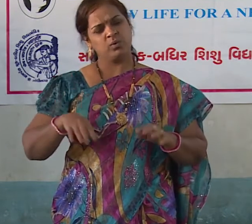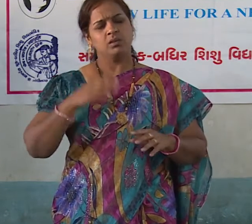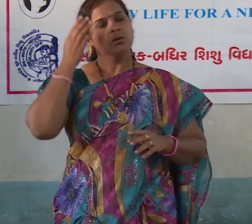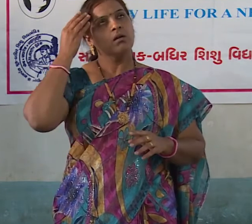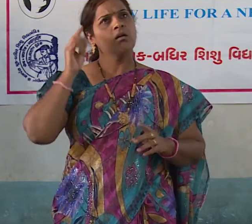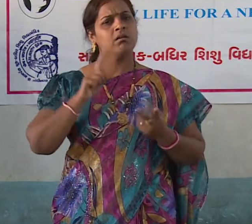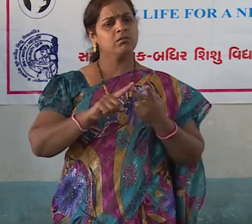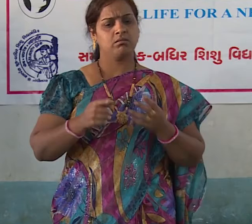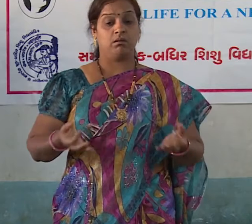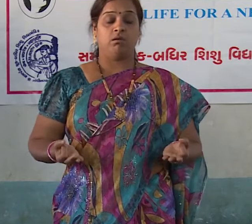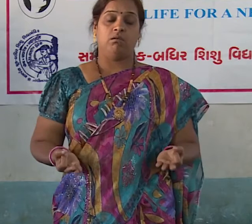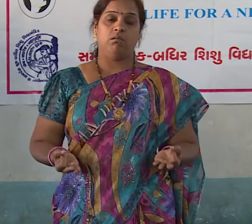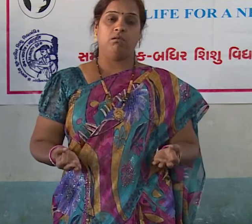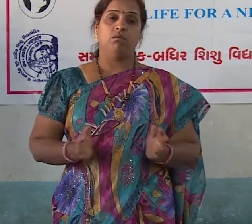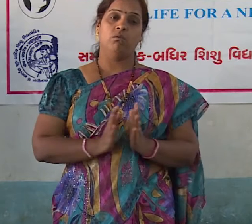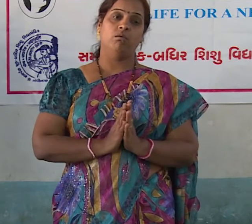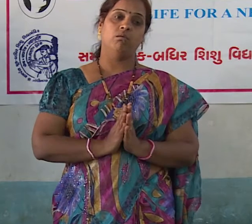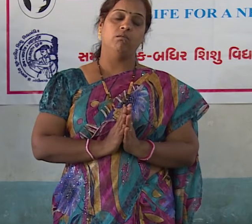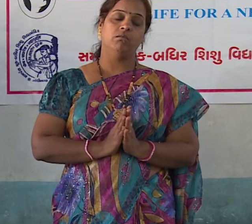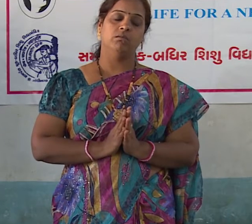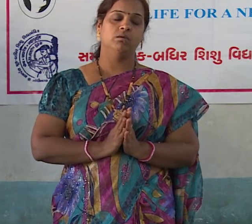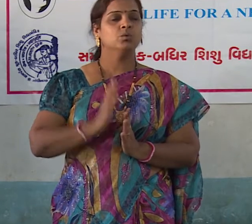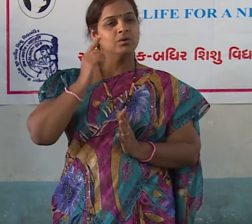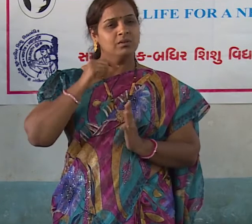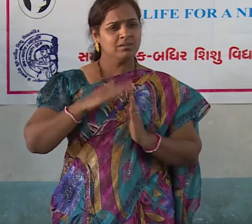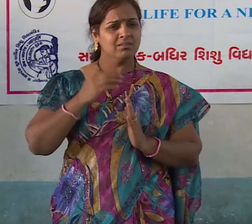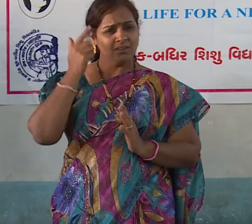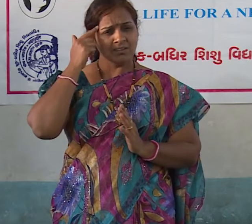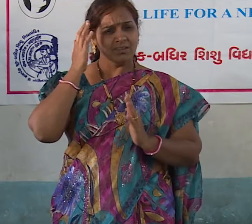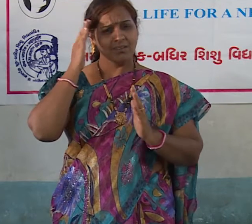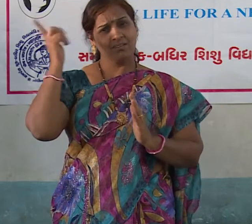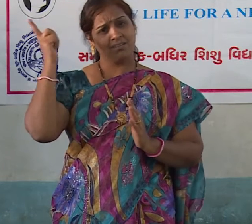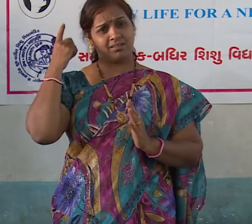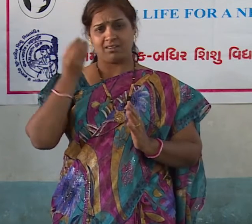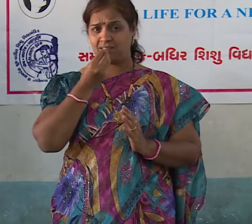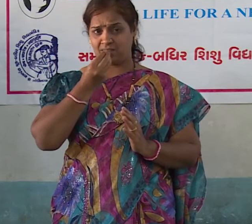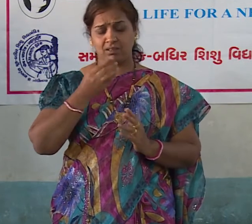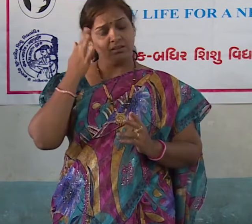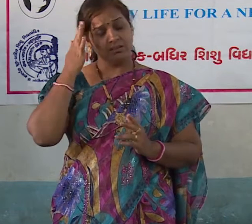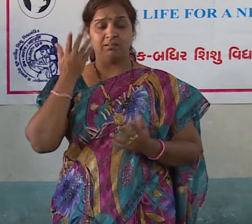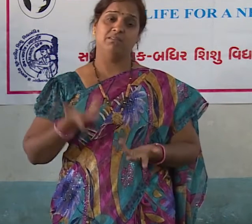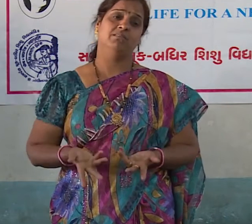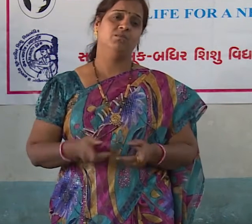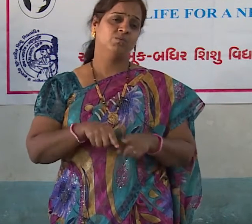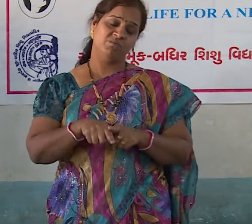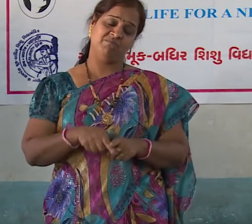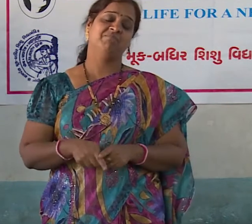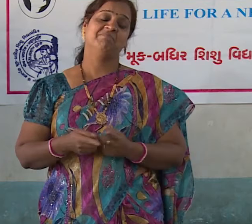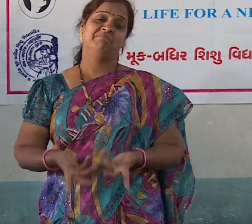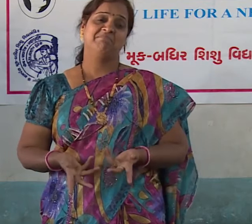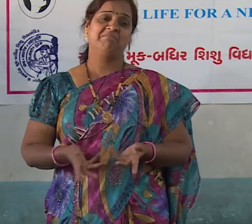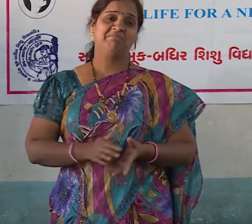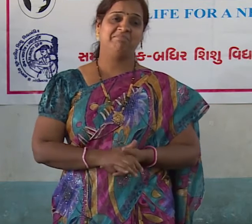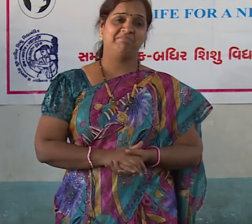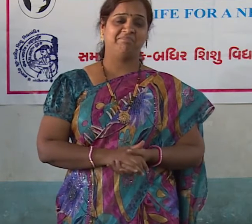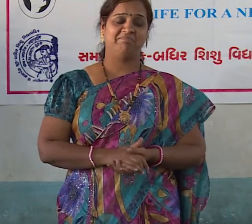परमात्मा को कहने लगी, परमात्मा आप हमारे माता भी हो, पिता भी हो, बंधु भी हो, सखा भी हो, आप हमारे बच्चा भी हो। जैसे ही कहा बच्चा